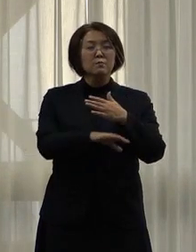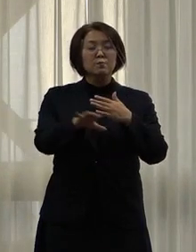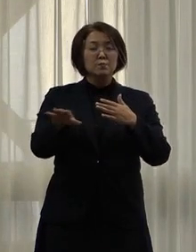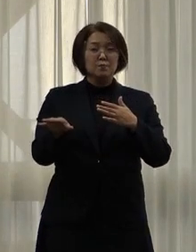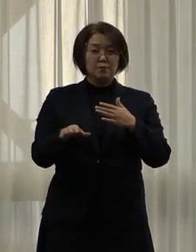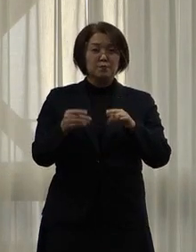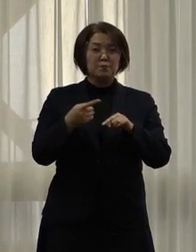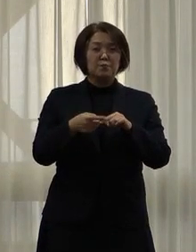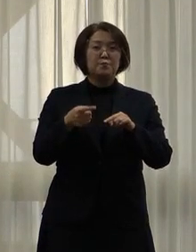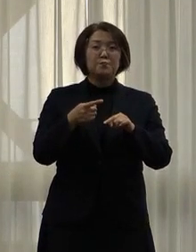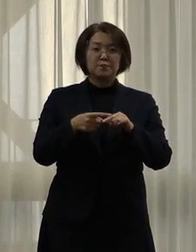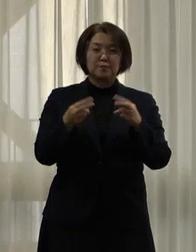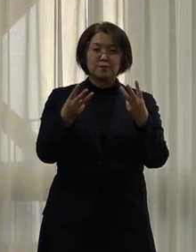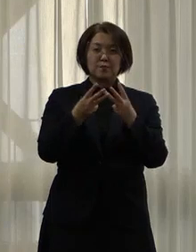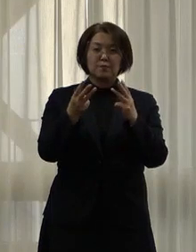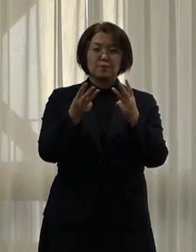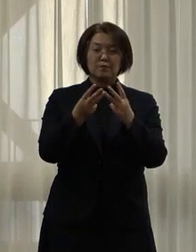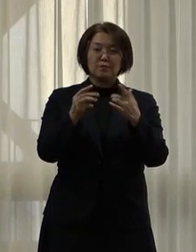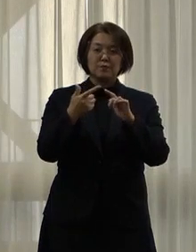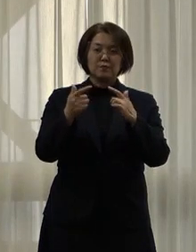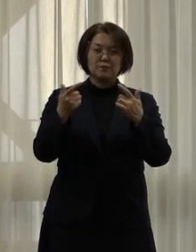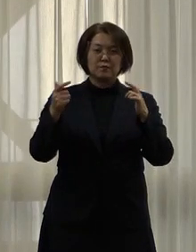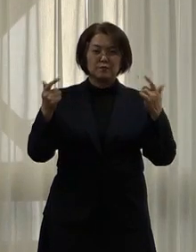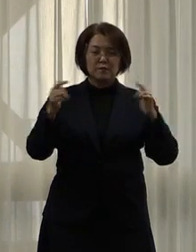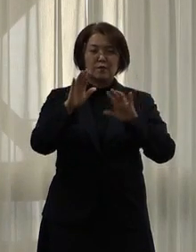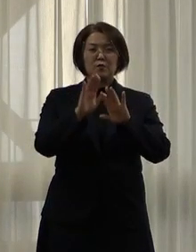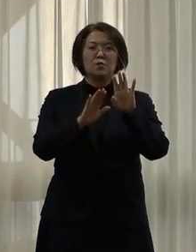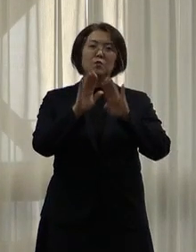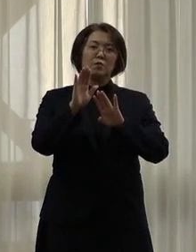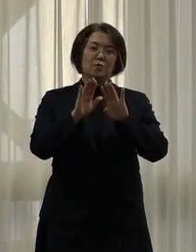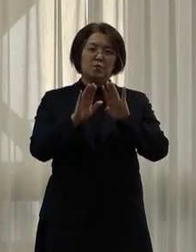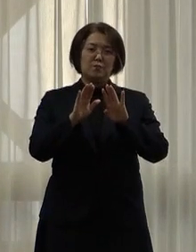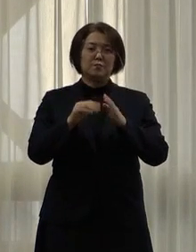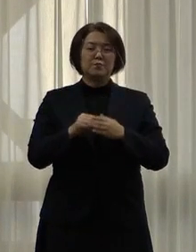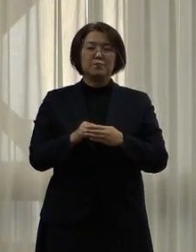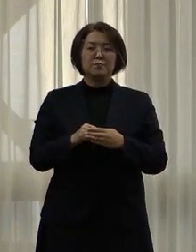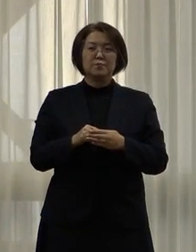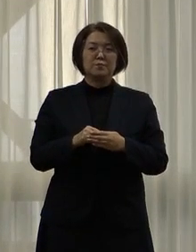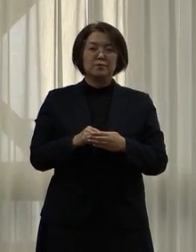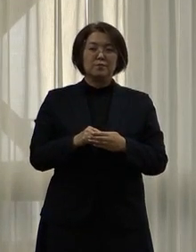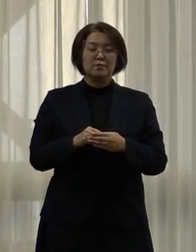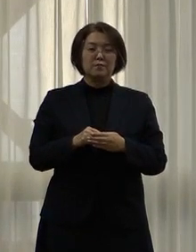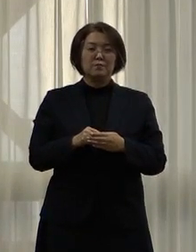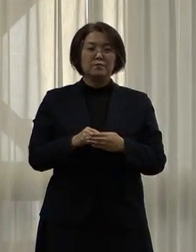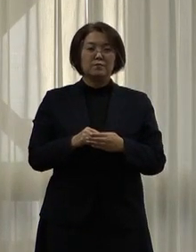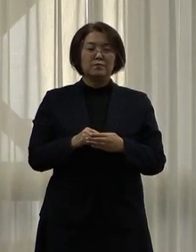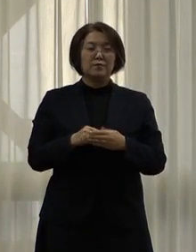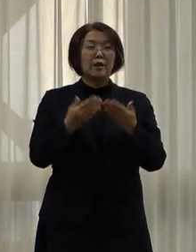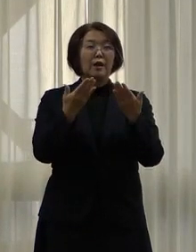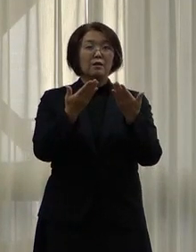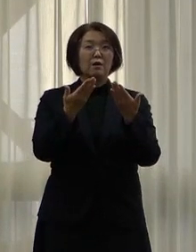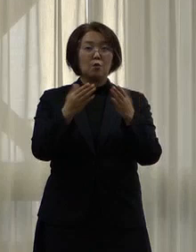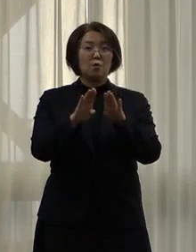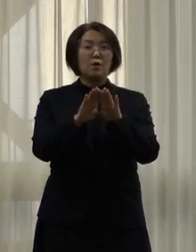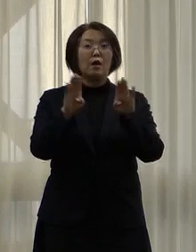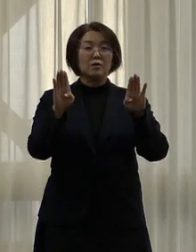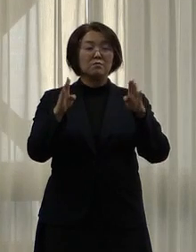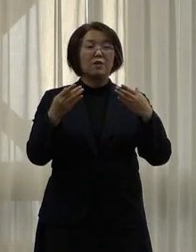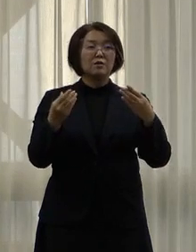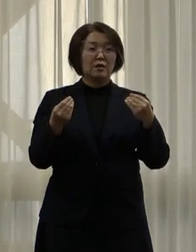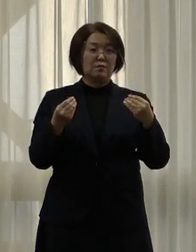まあ、少しずつ数値が上がっているというのが現状でございます。そしていよいよ、まあ、いよいよというか学校が始まりました